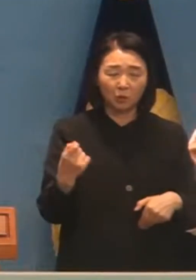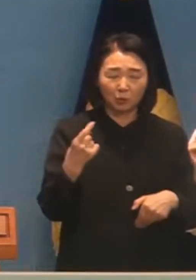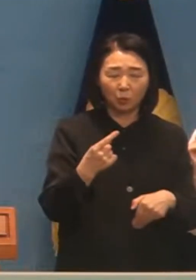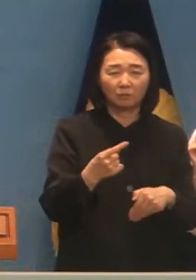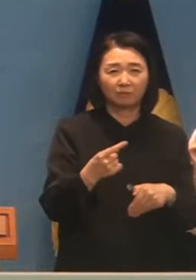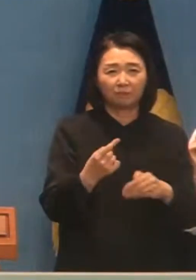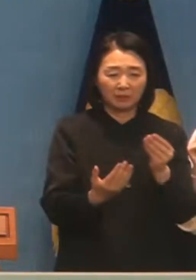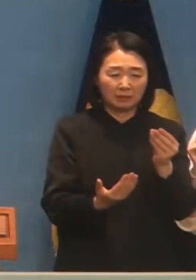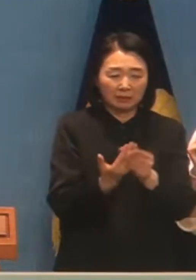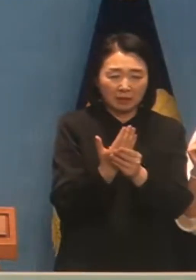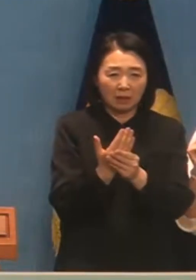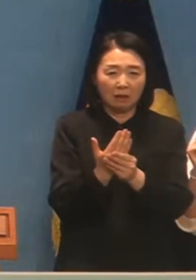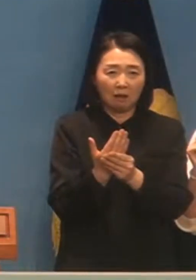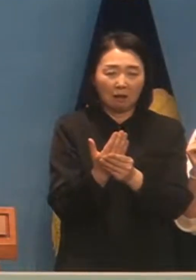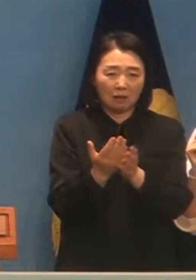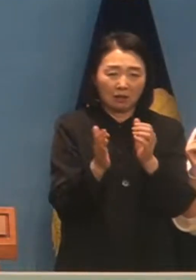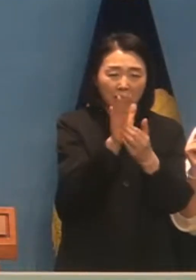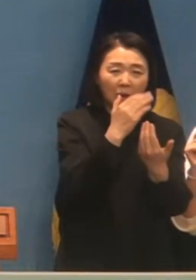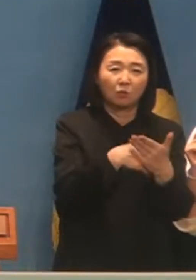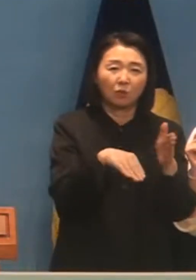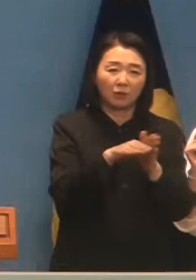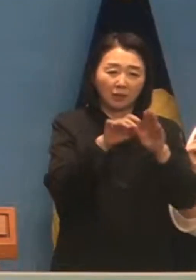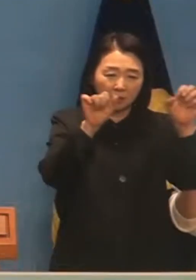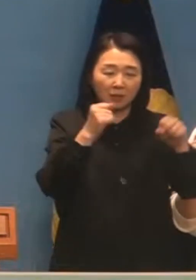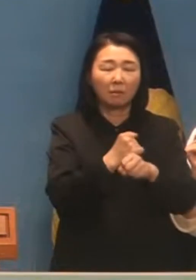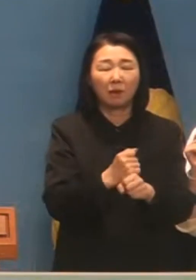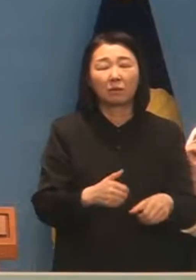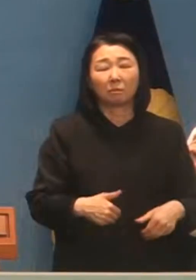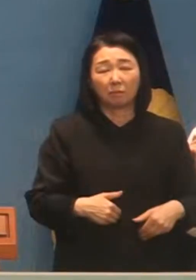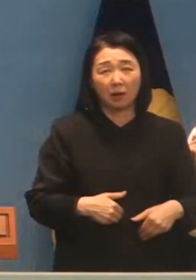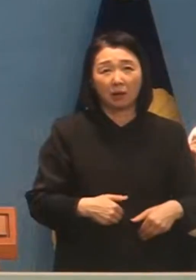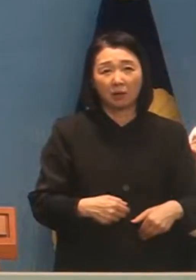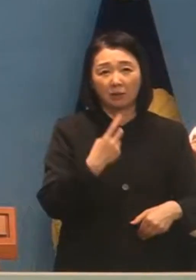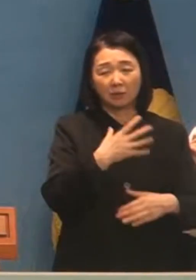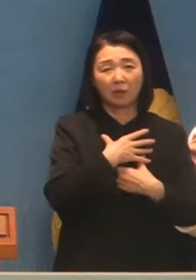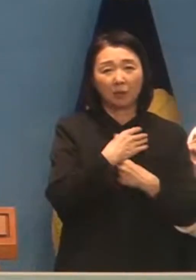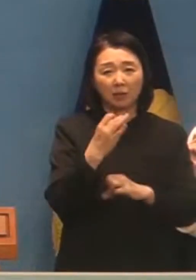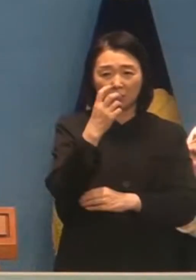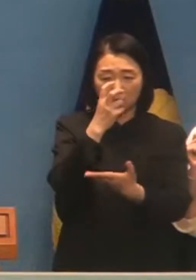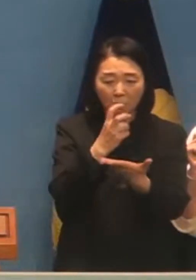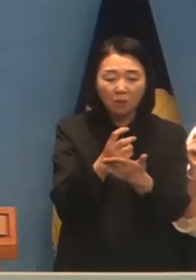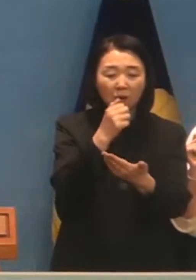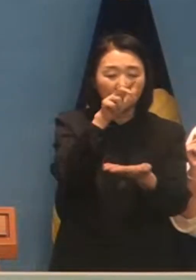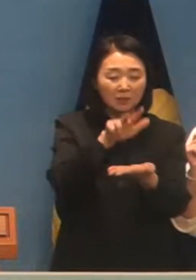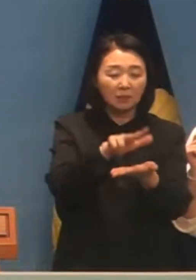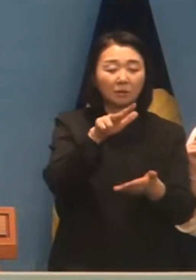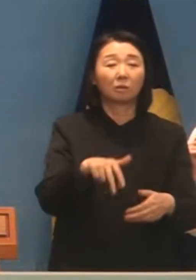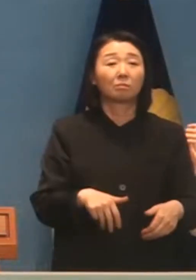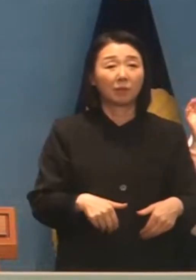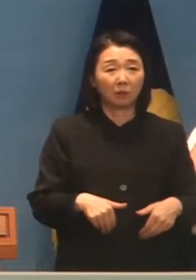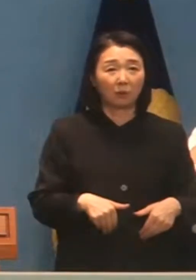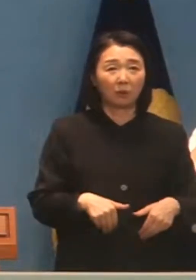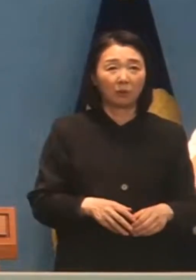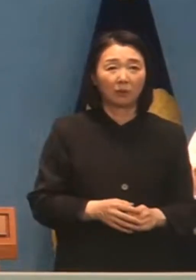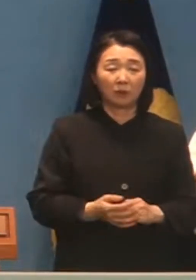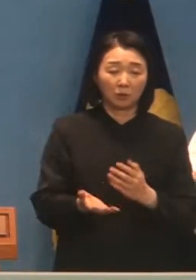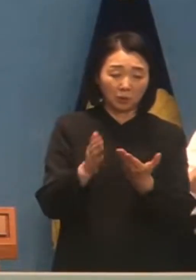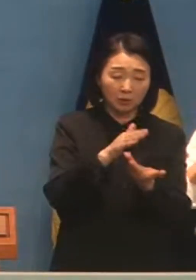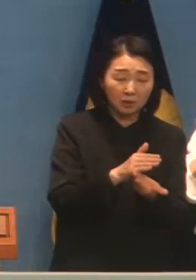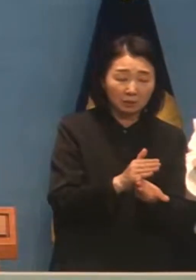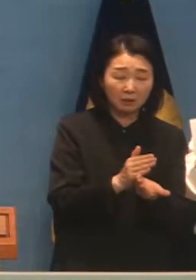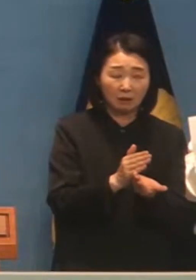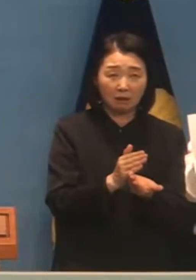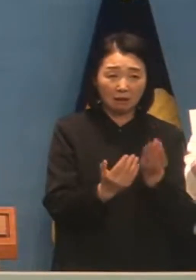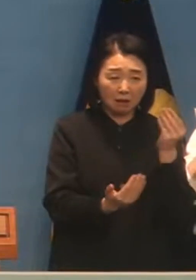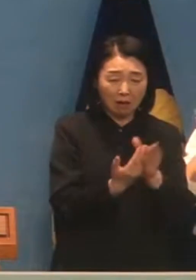참사 예방으로 나아갈 수 있도록 생명안전기본법을 즉각 제정해야 합니다. 마지막으로 참사를 기억할